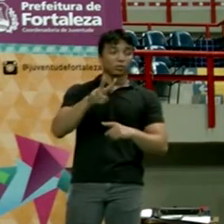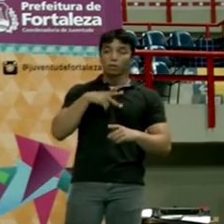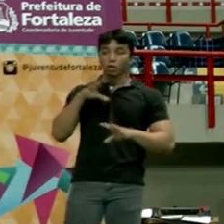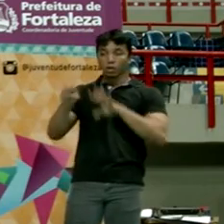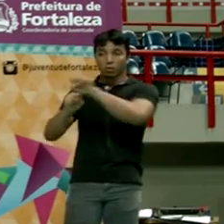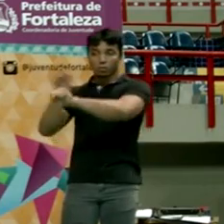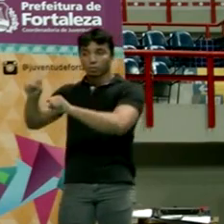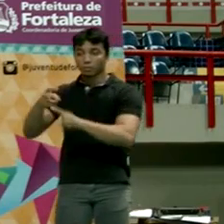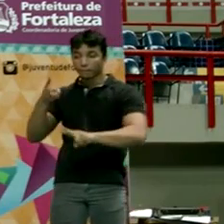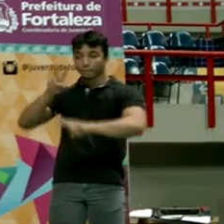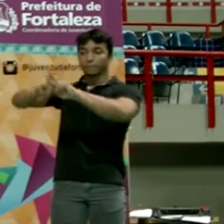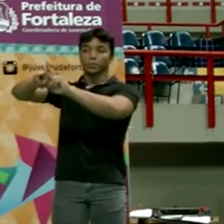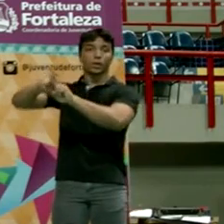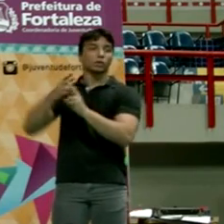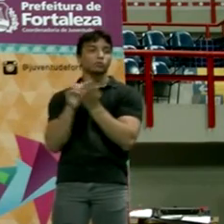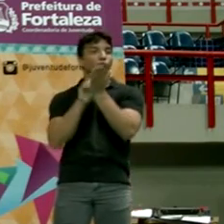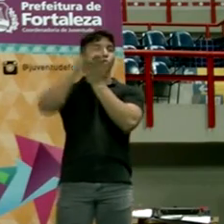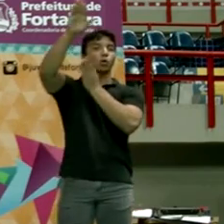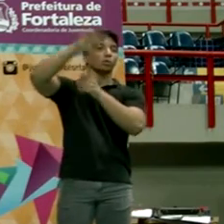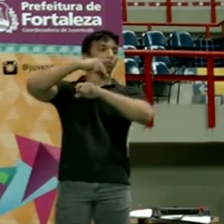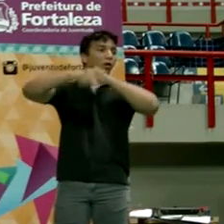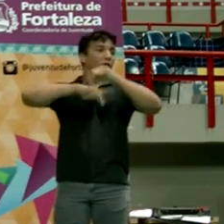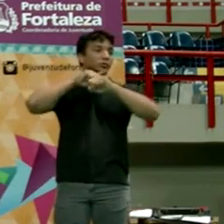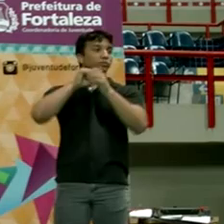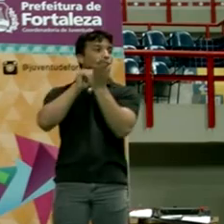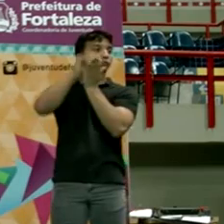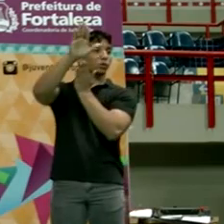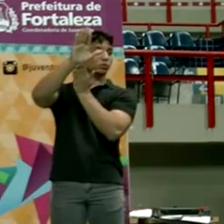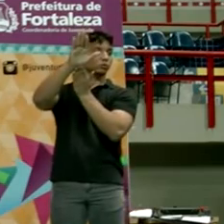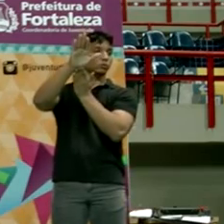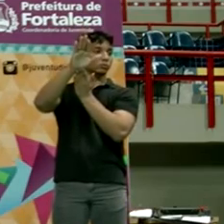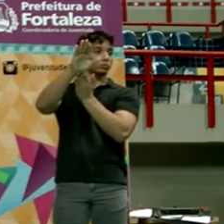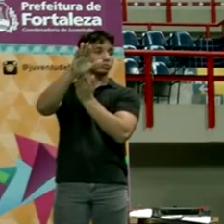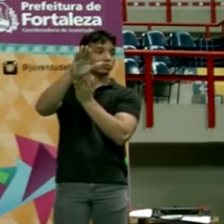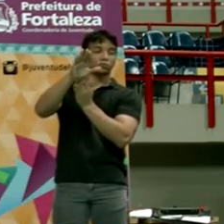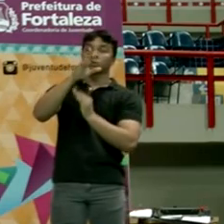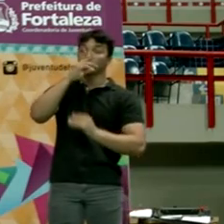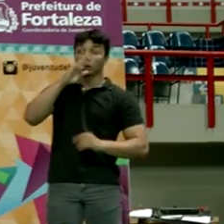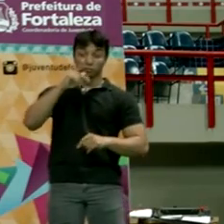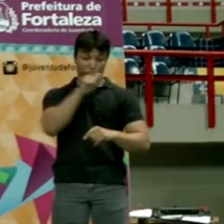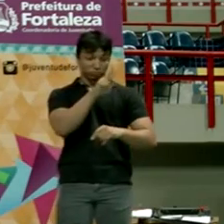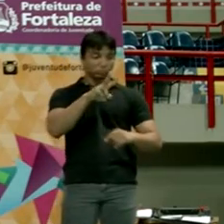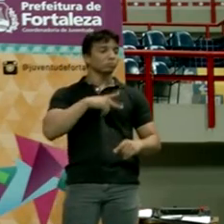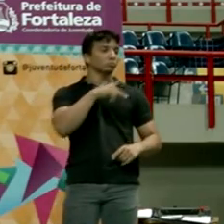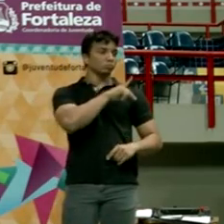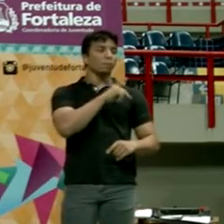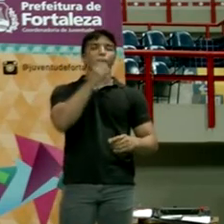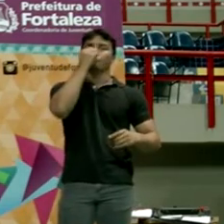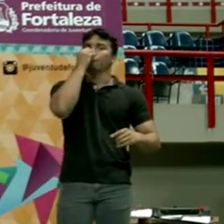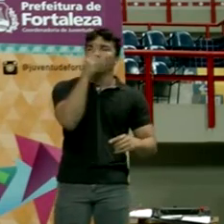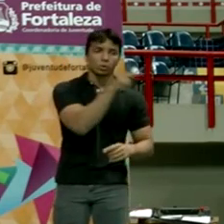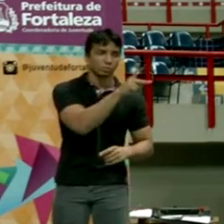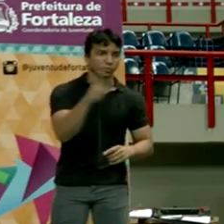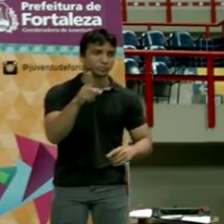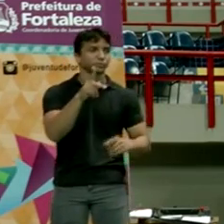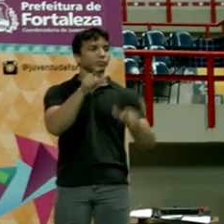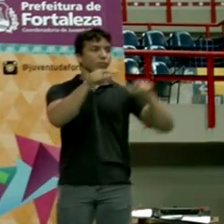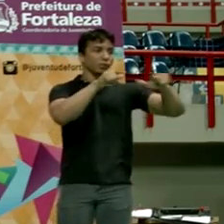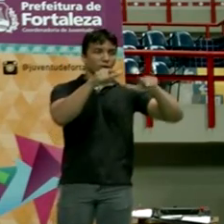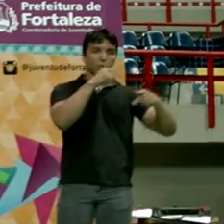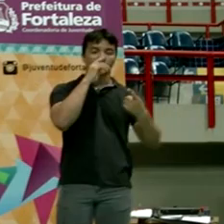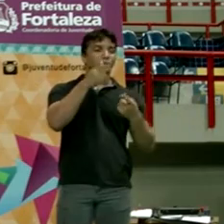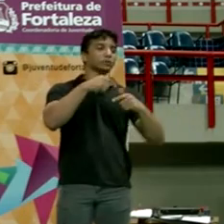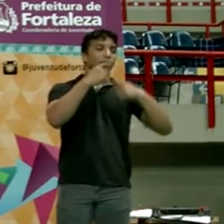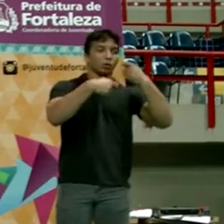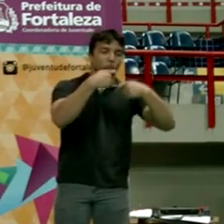presos, eram mandados para fora do país. Então, apesar de Getúlio ter sido um grande presidente para a classe trabalhadora na